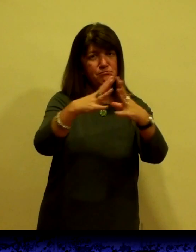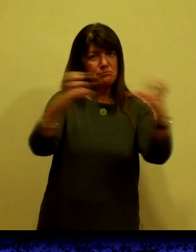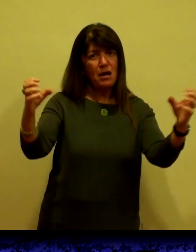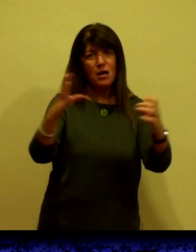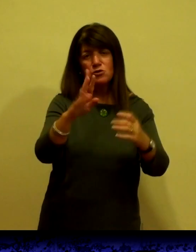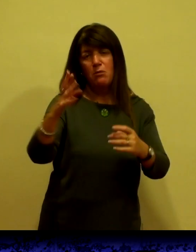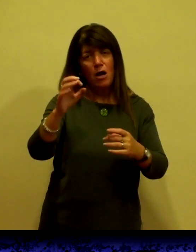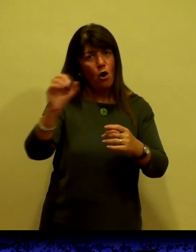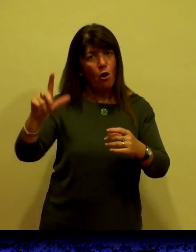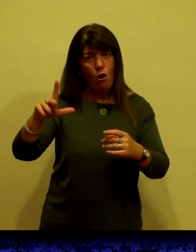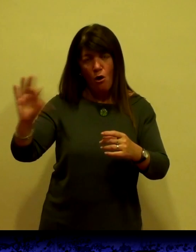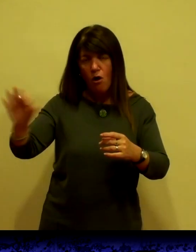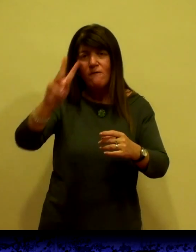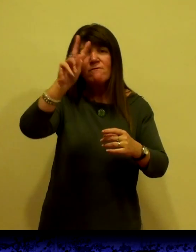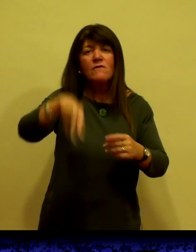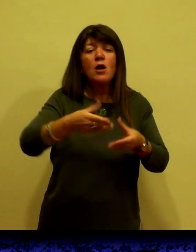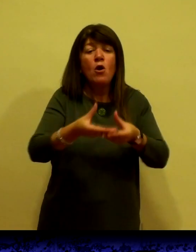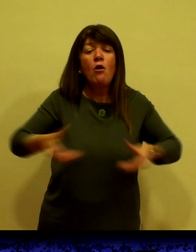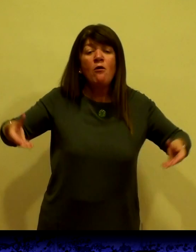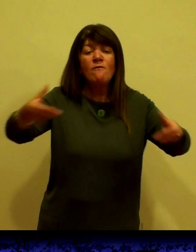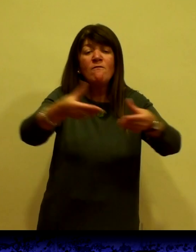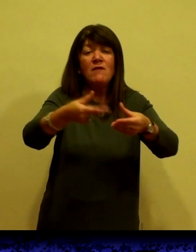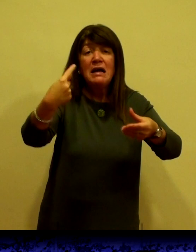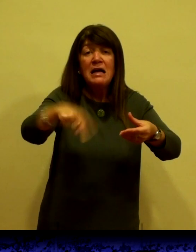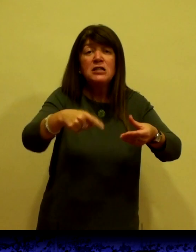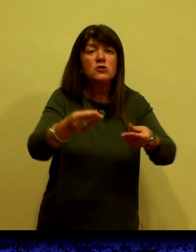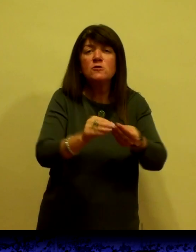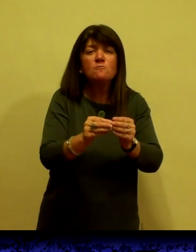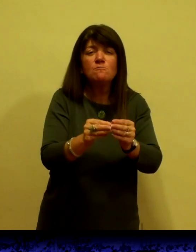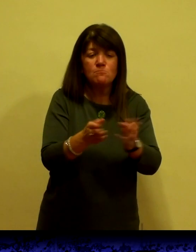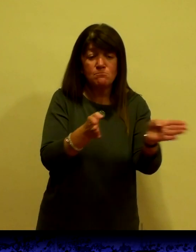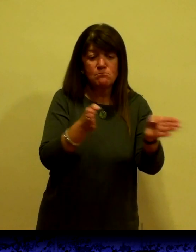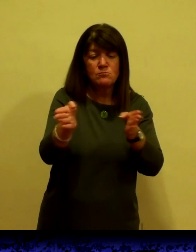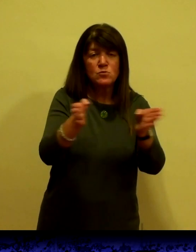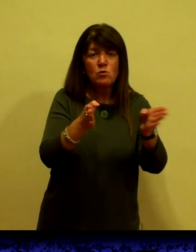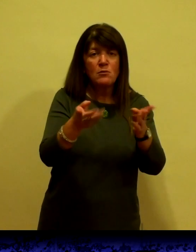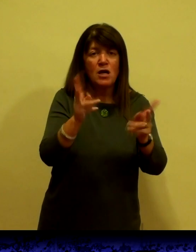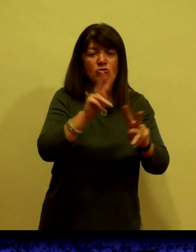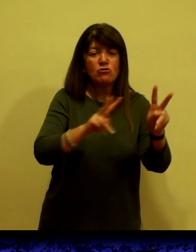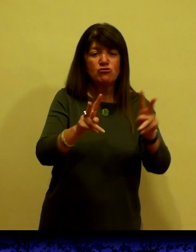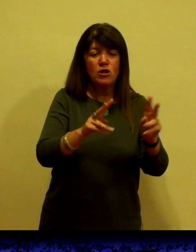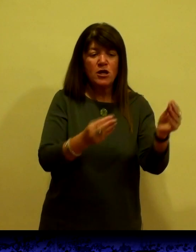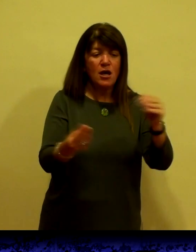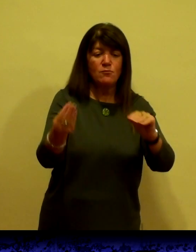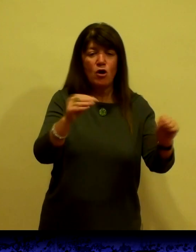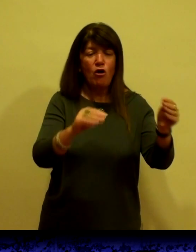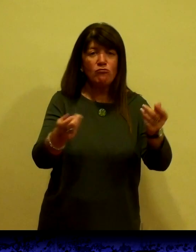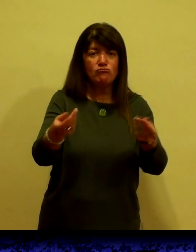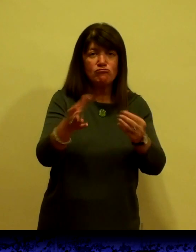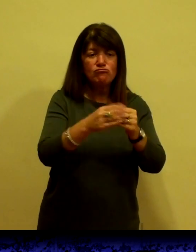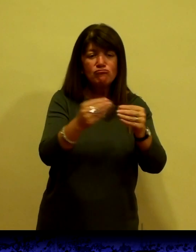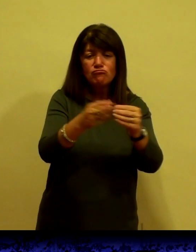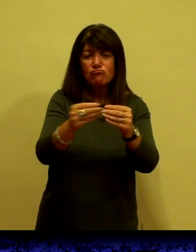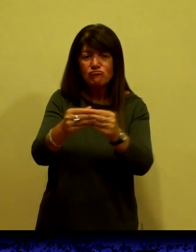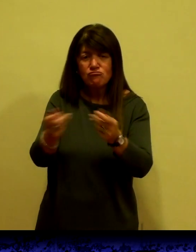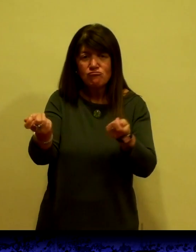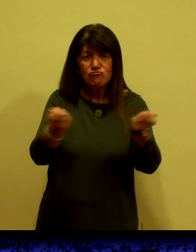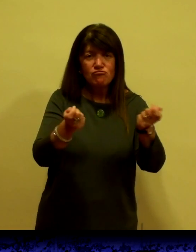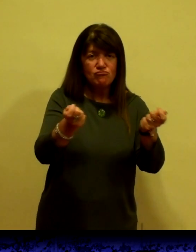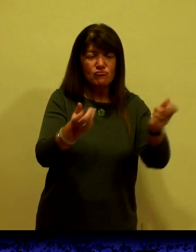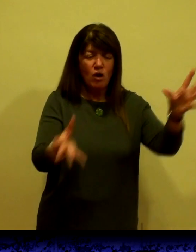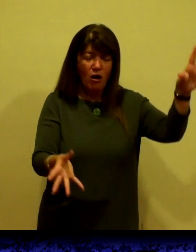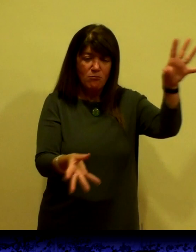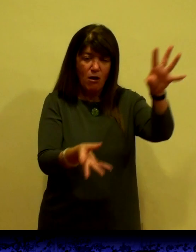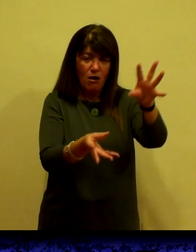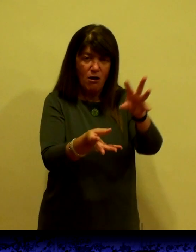convegno è un po' il momento in cui cercheremo di tirare le fila di quanto realizzato